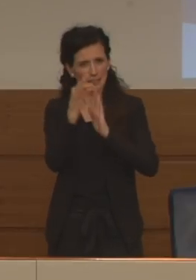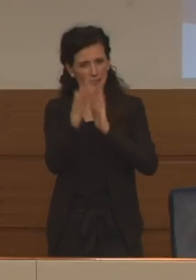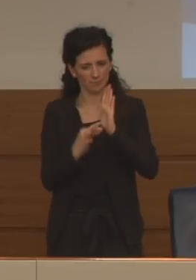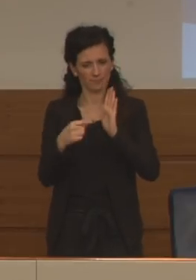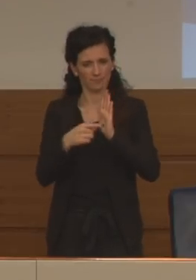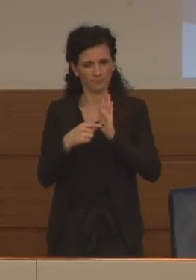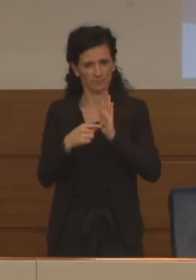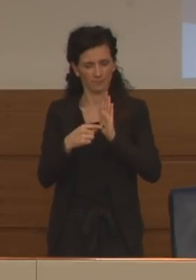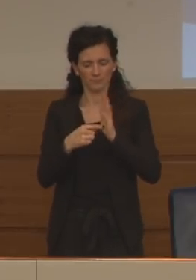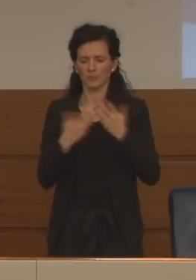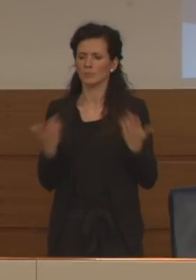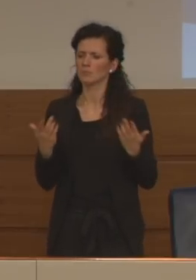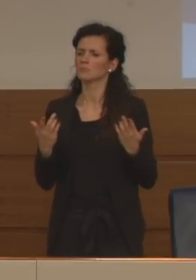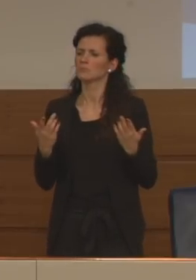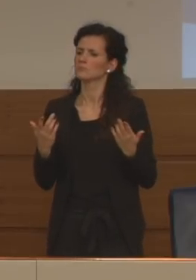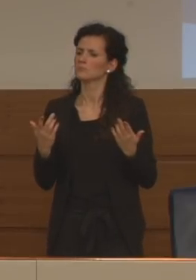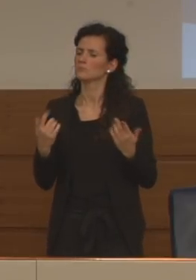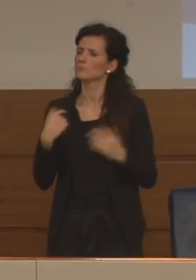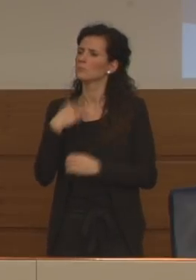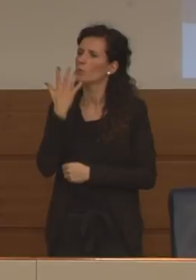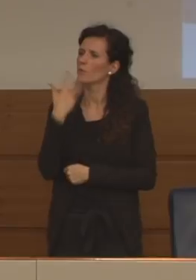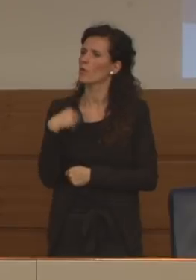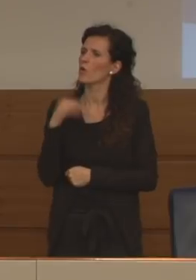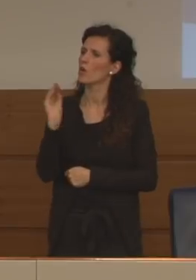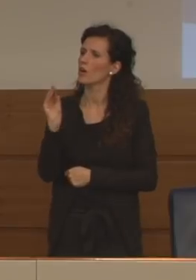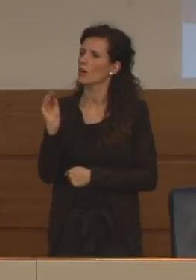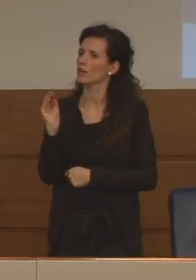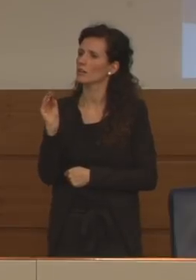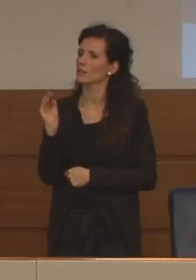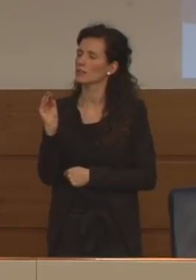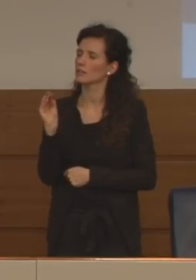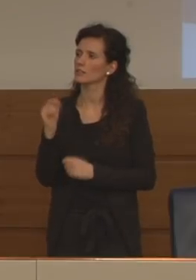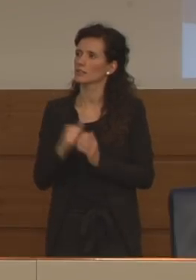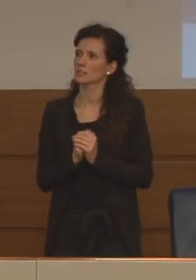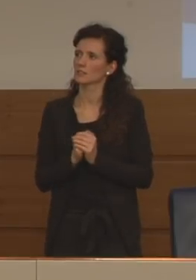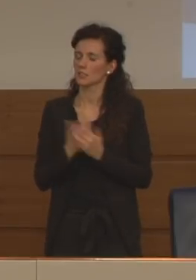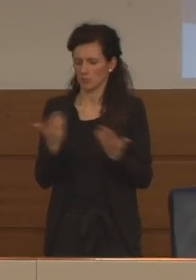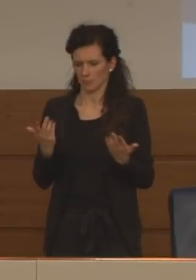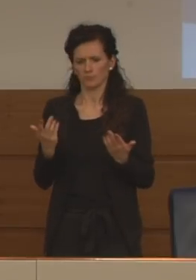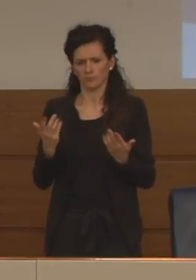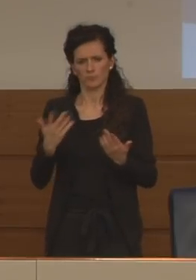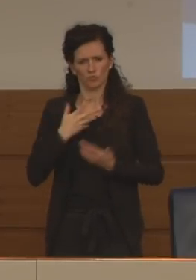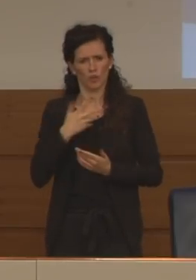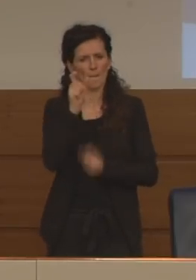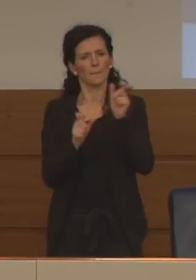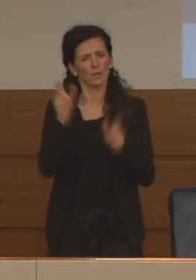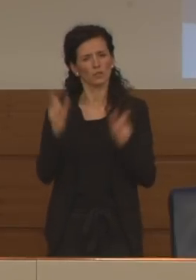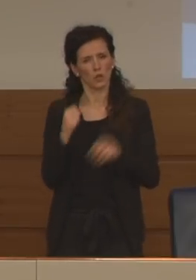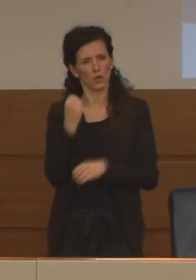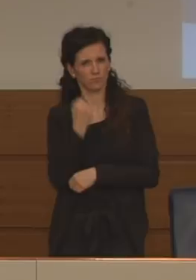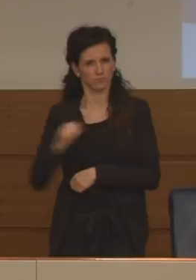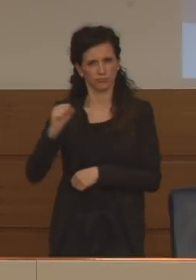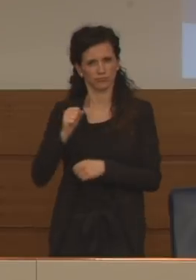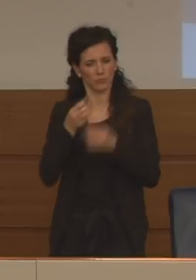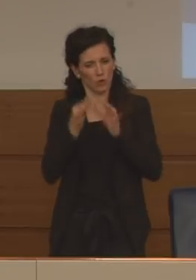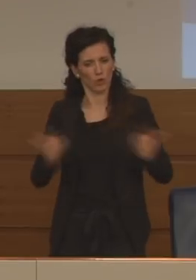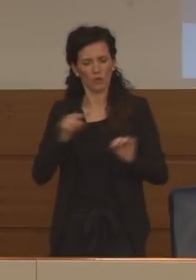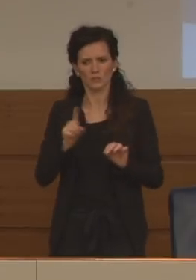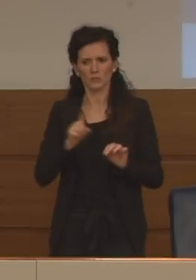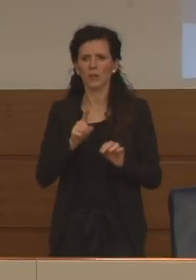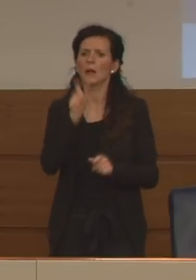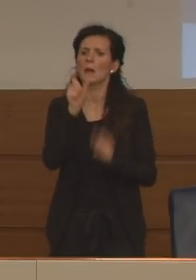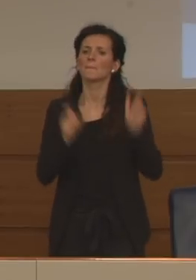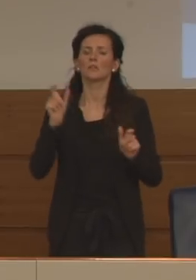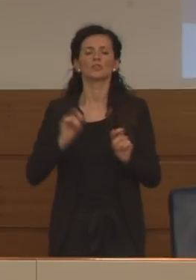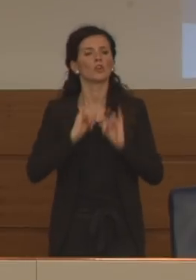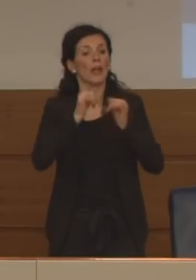vi voglio chiedere ovviamente ci sono state delle in discipline ma molte persone escono di casa